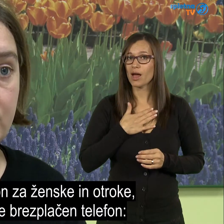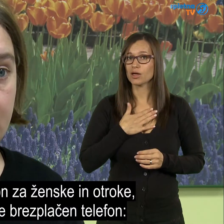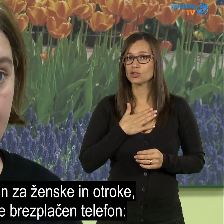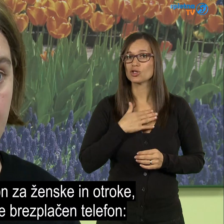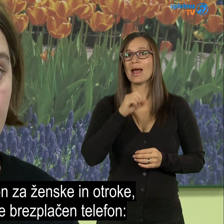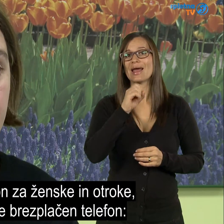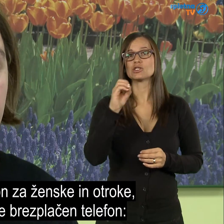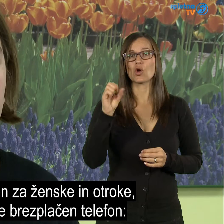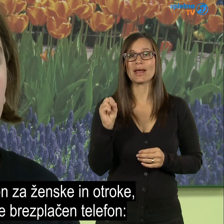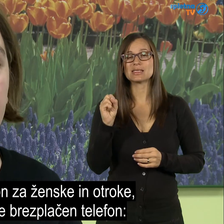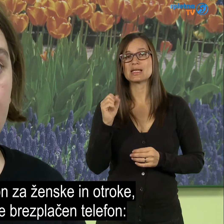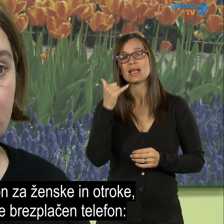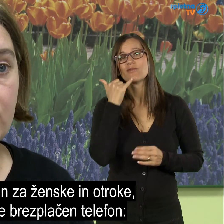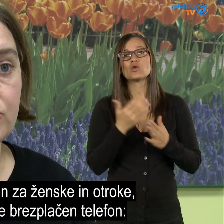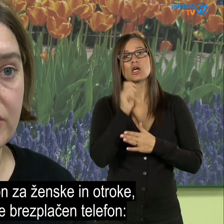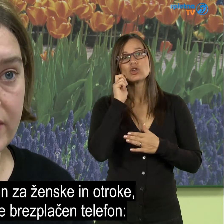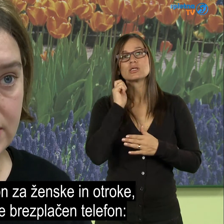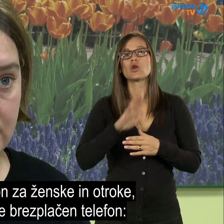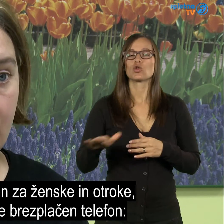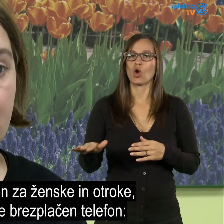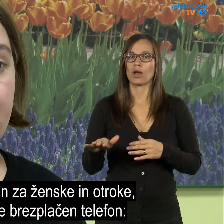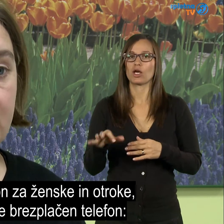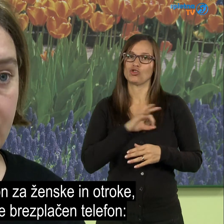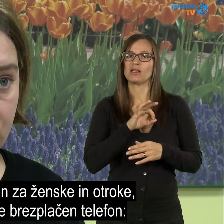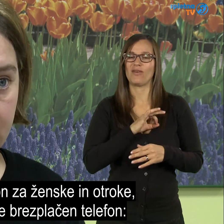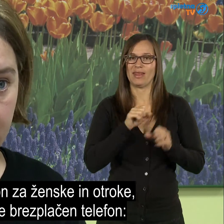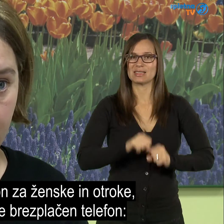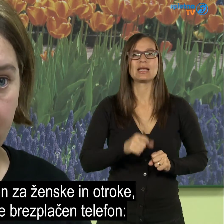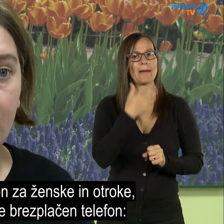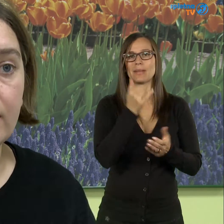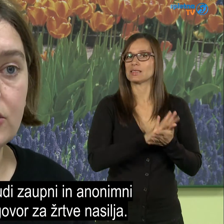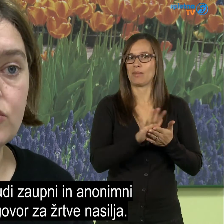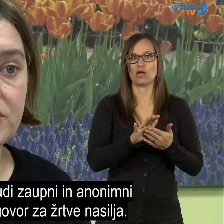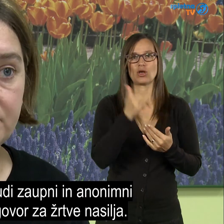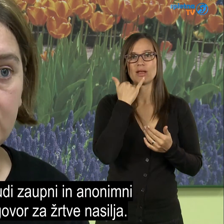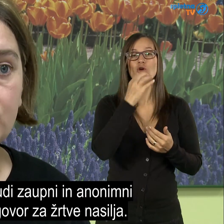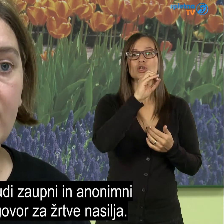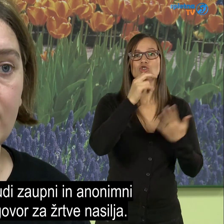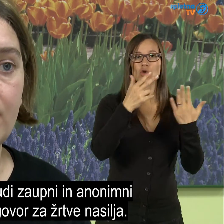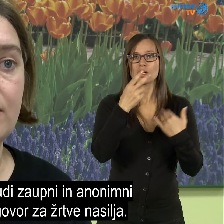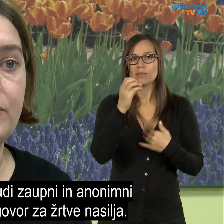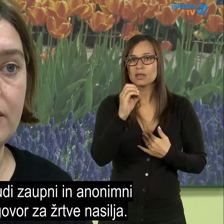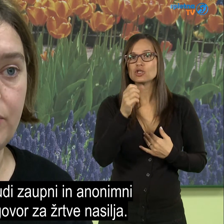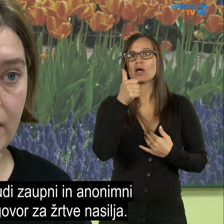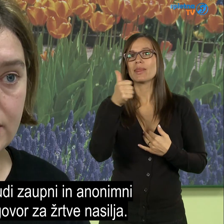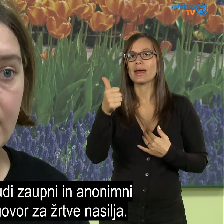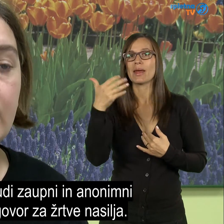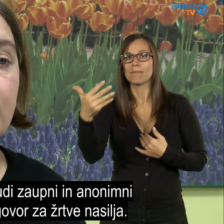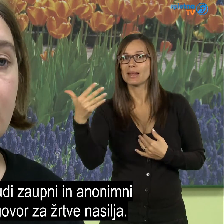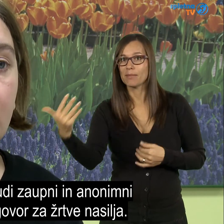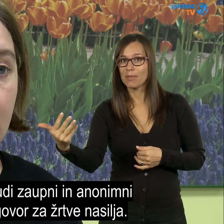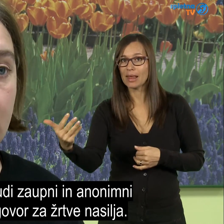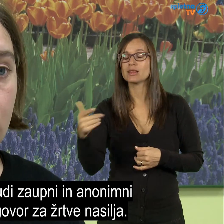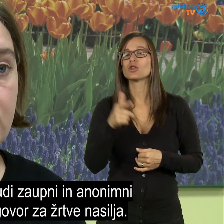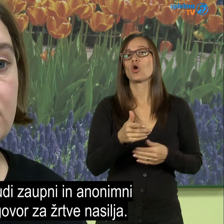Naš SOS telefon za ženske in otroke žrtve nasilja je brezplačen telefon 0800 1155,